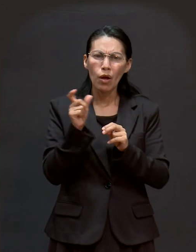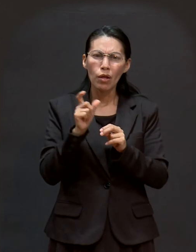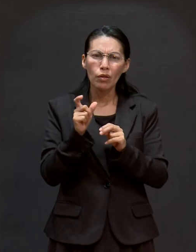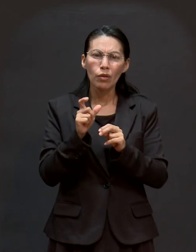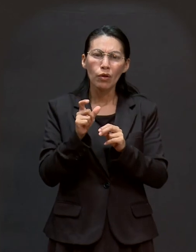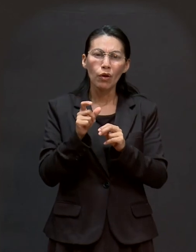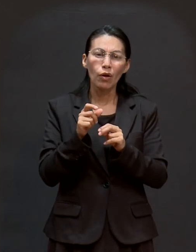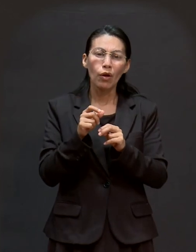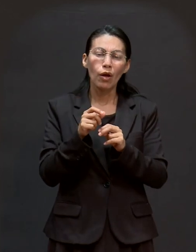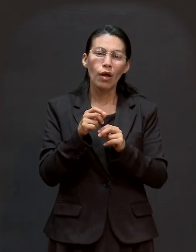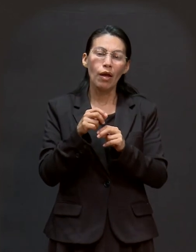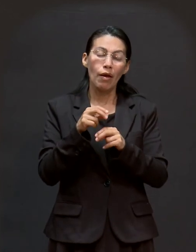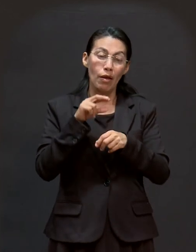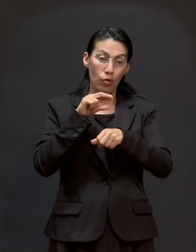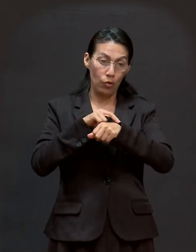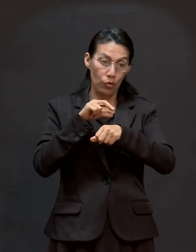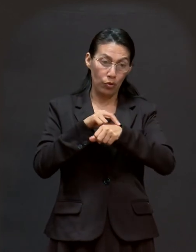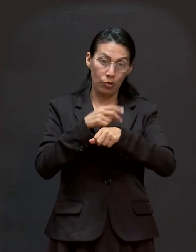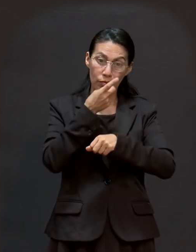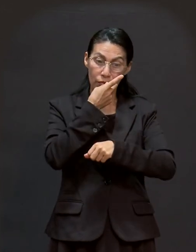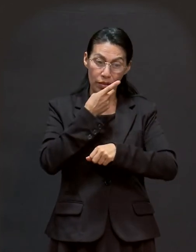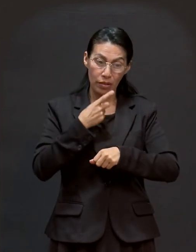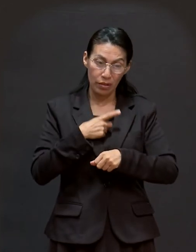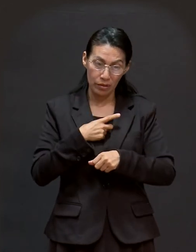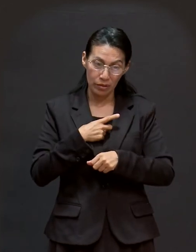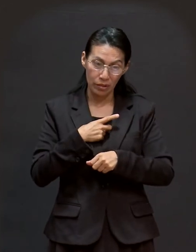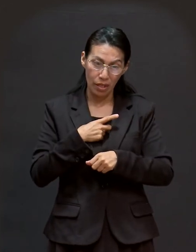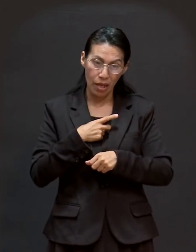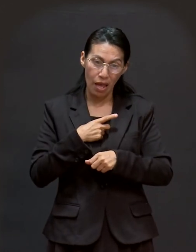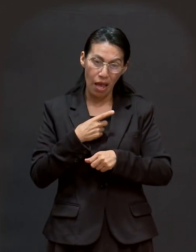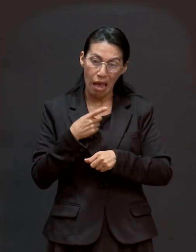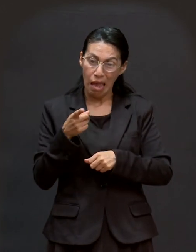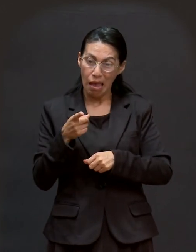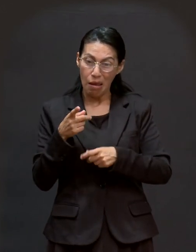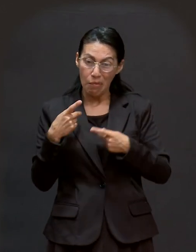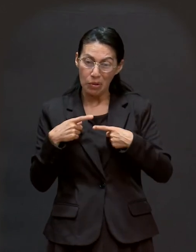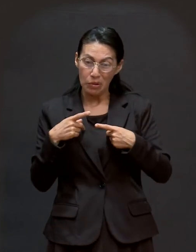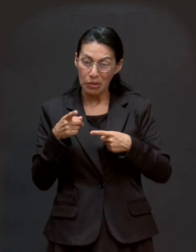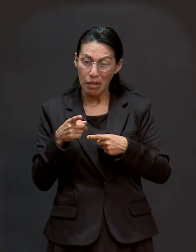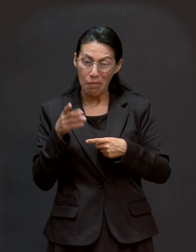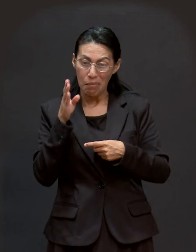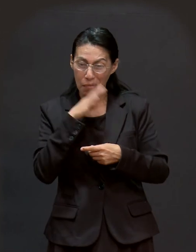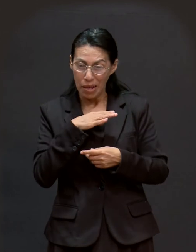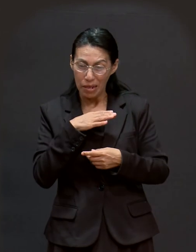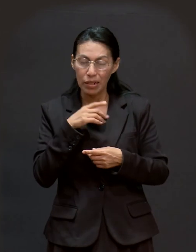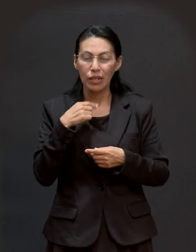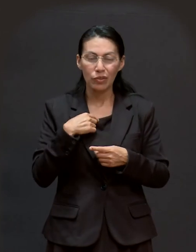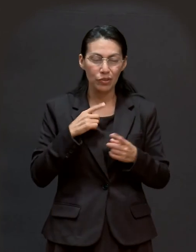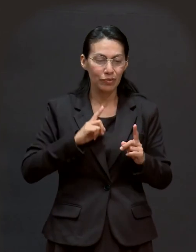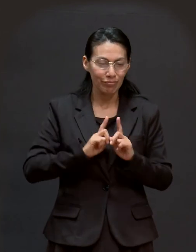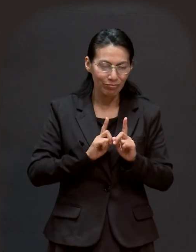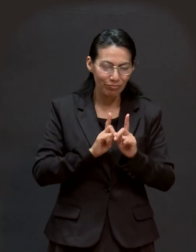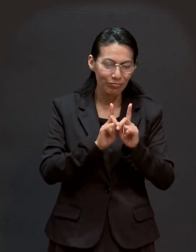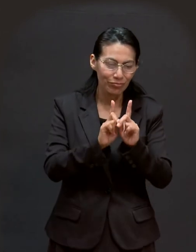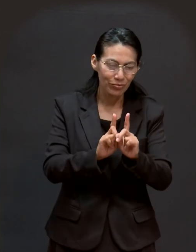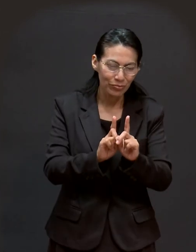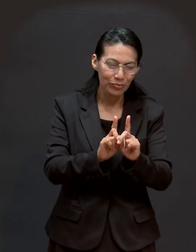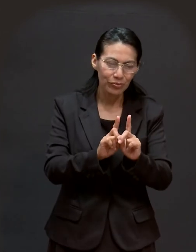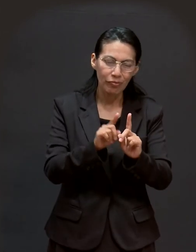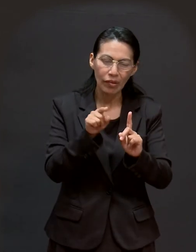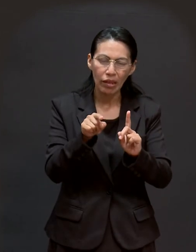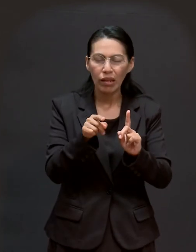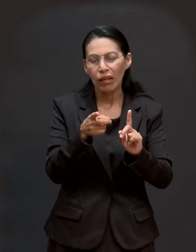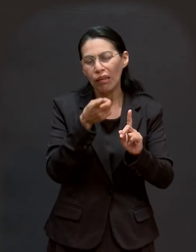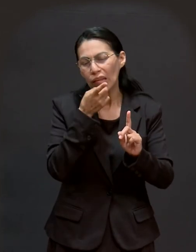familia lo que el doctor me acababa de decir a mí o sea generalmente malas noticias si yo estaba con el doctor cuando el